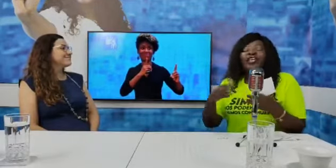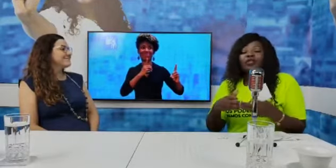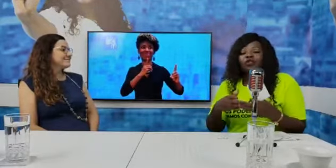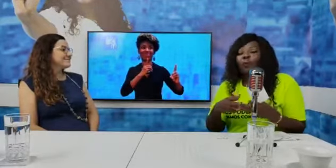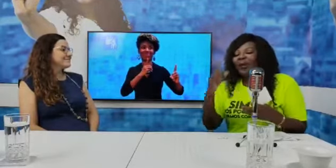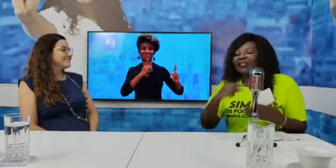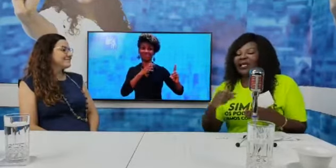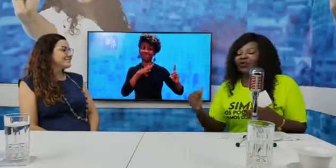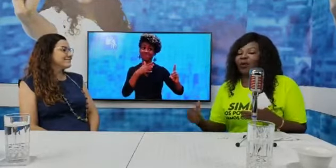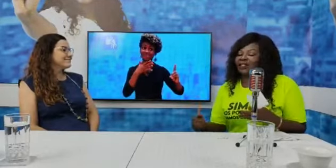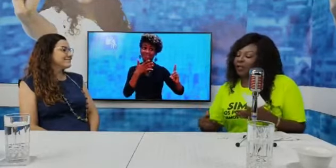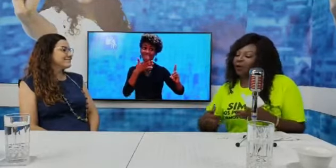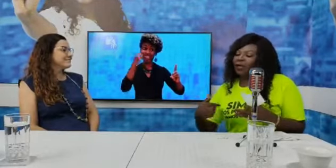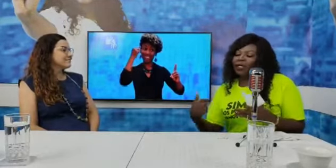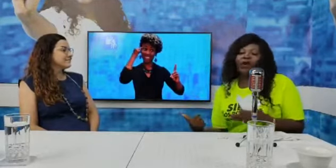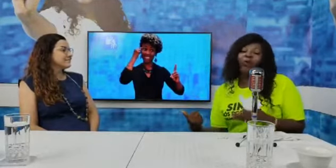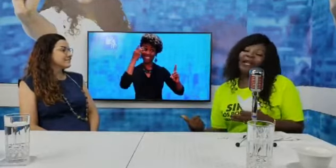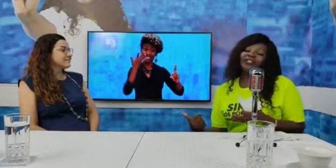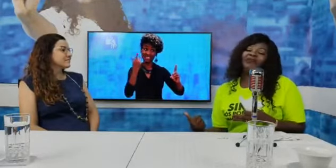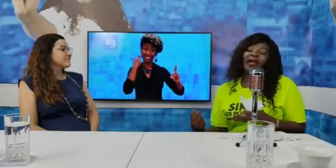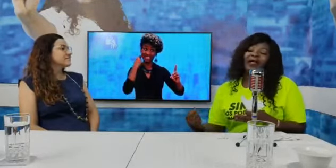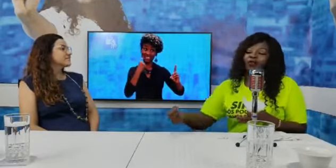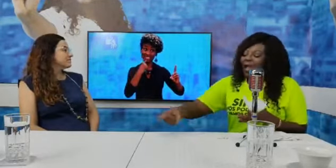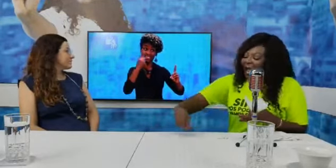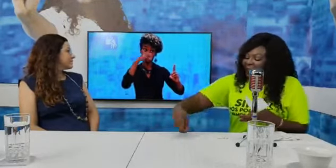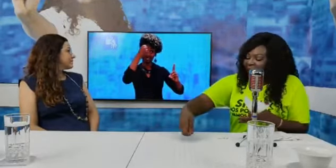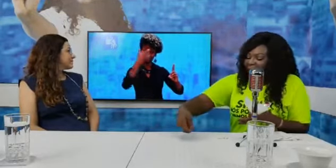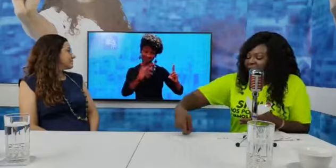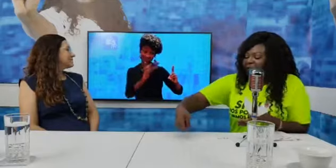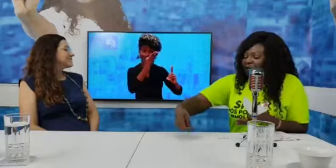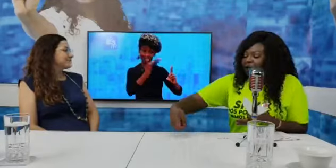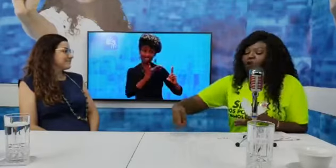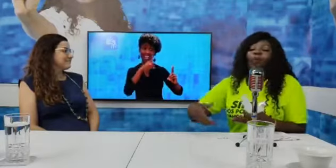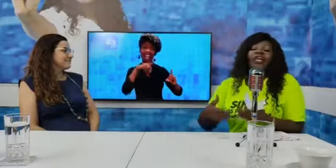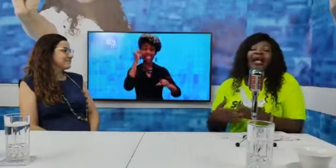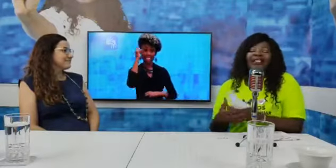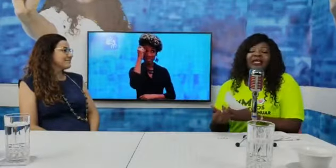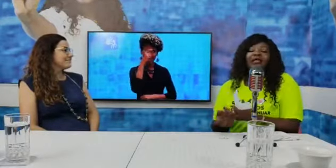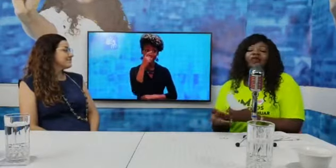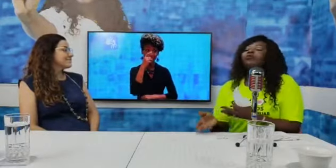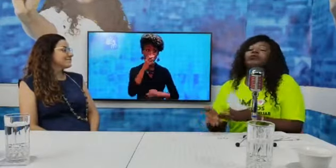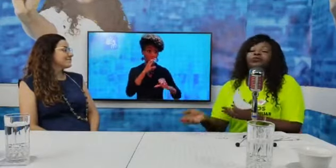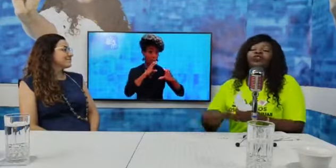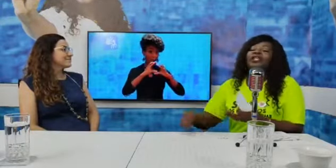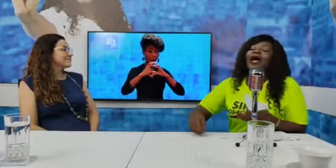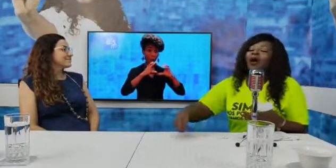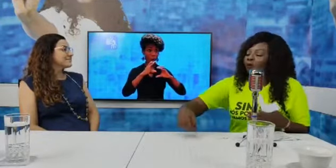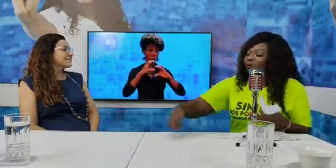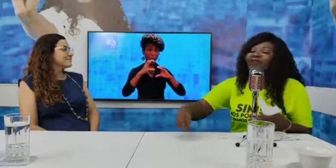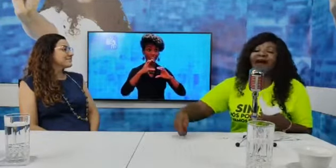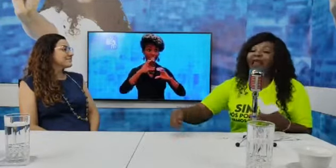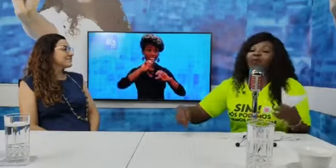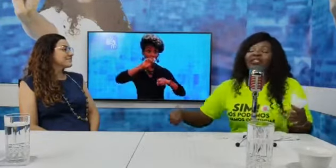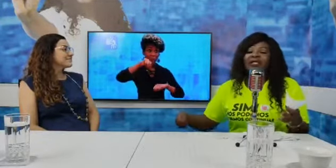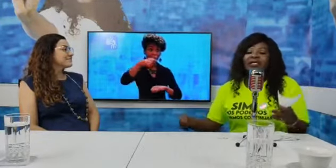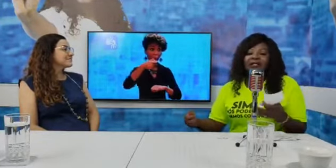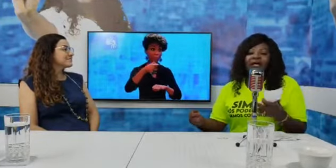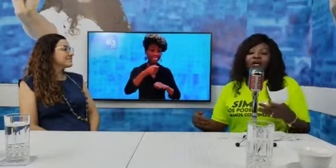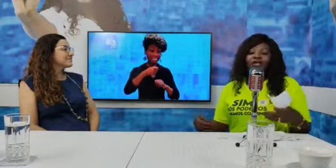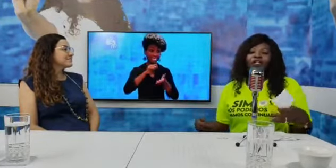com isso, pense a situação, que é como ela está falando. Até para fazer uma comunicação, um sinal, uma fala,